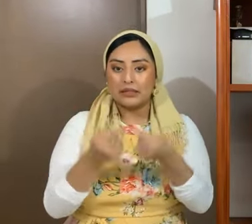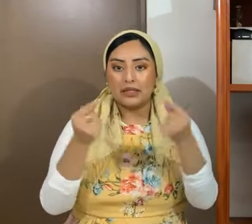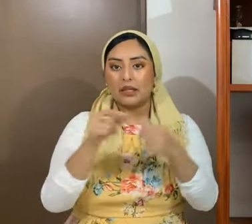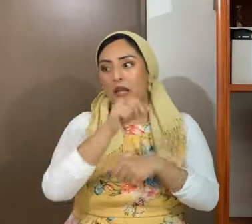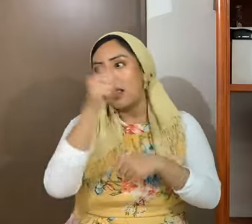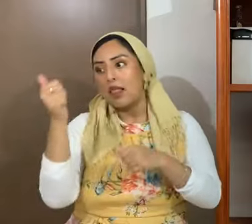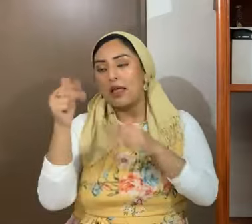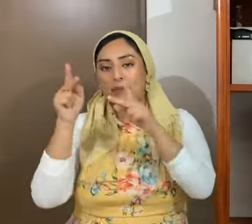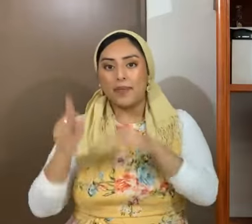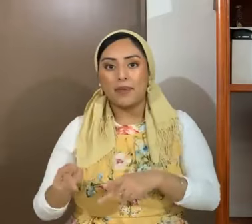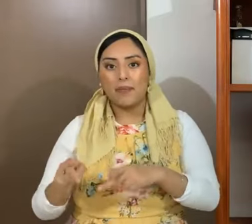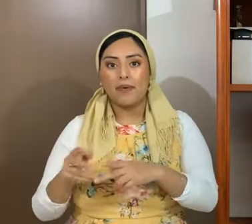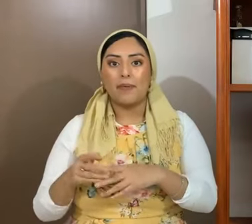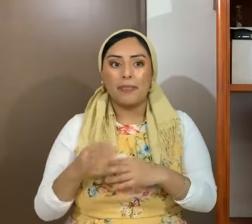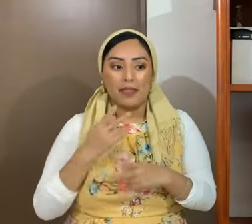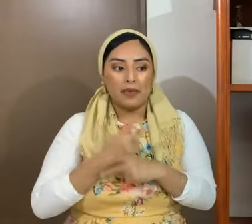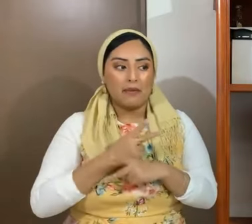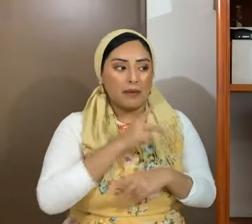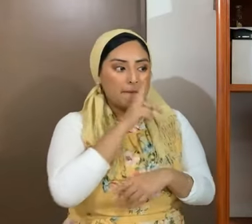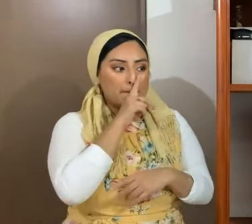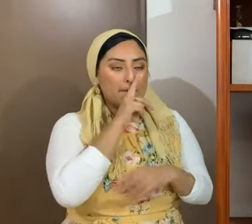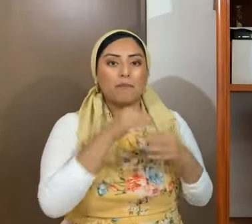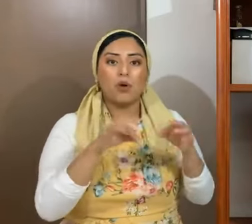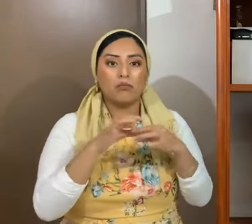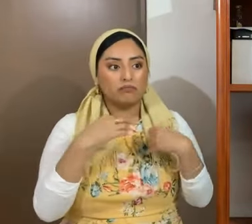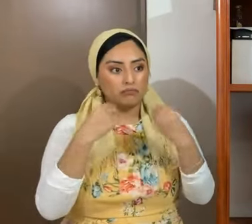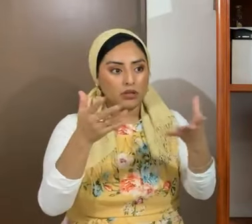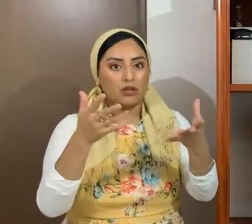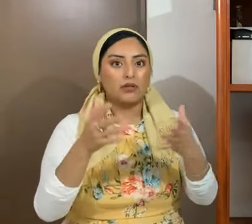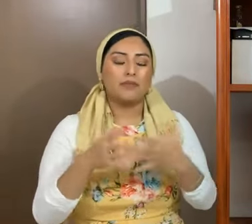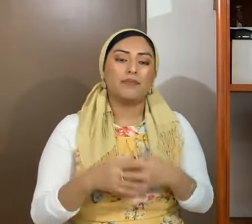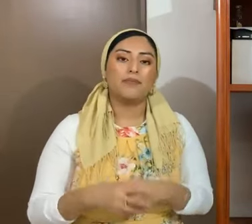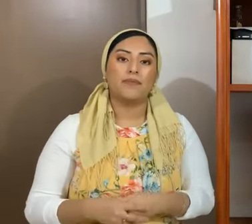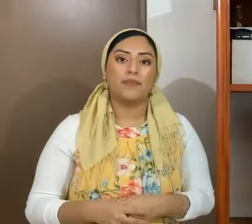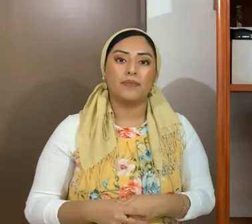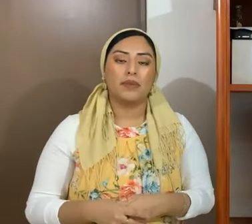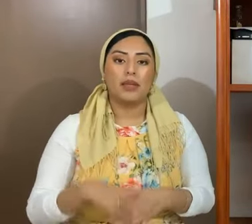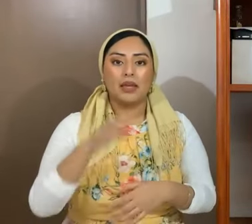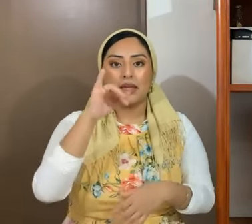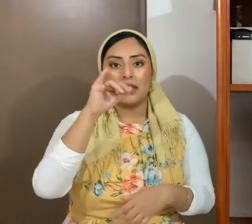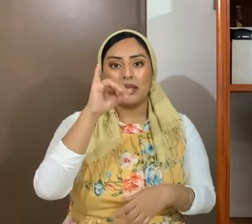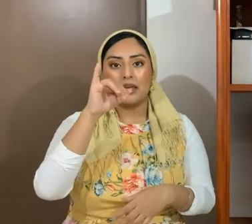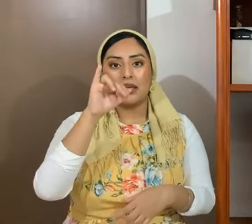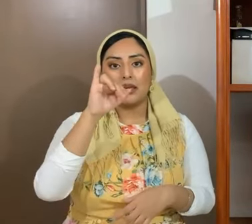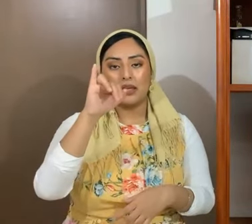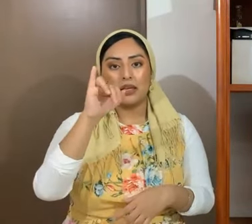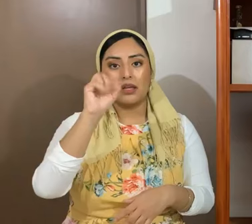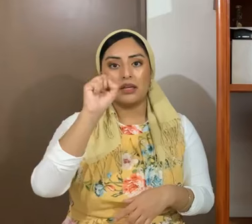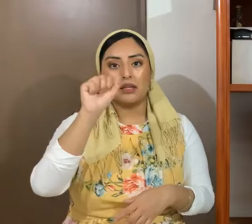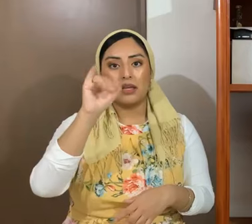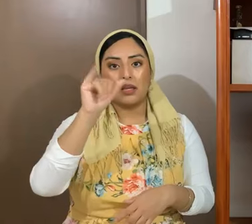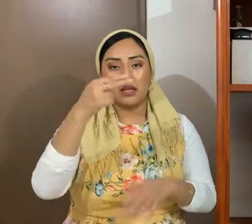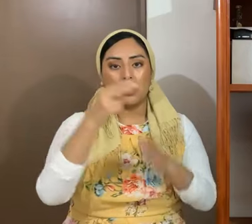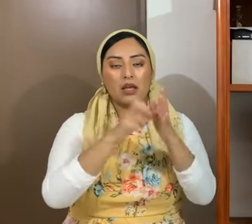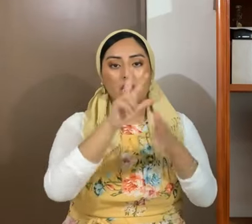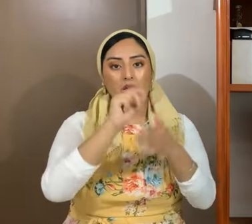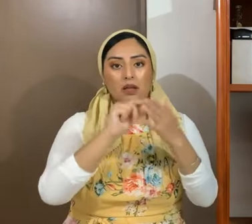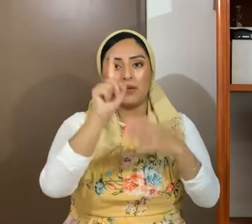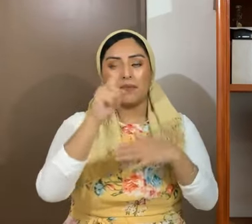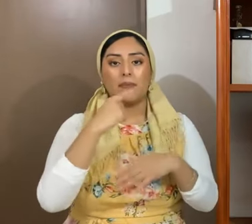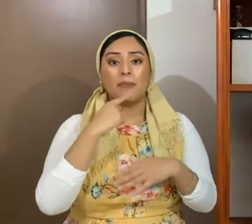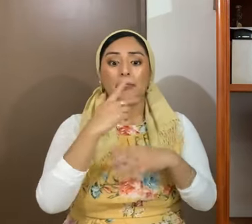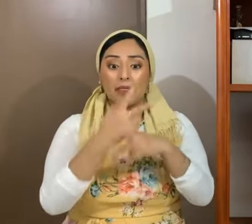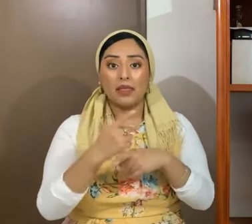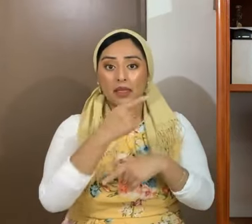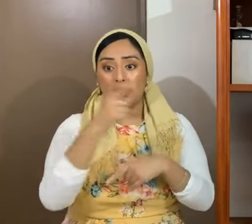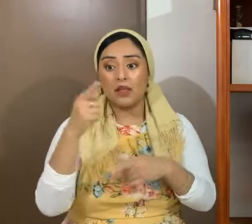pecados ajenos, guardándolos, callándolos, en lugar de hablarlos en el momento. Isaías 30, verso 1, dice: hay de los que se